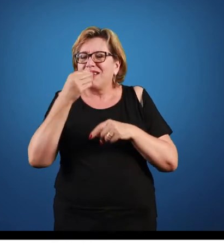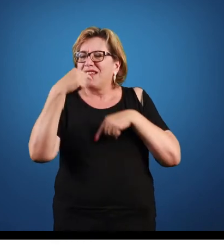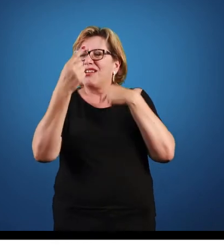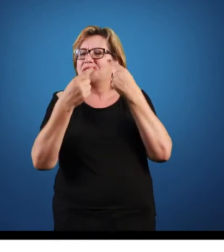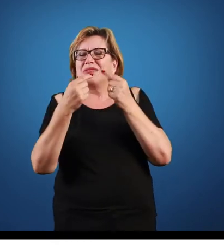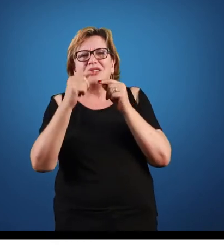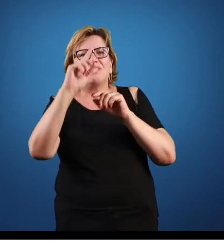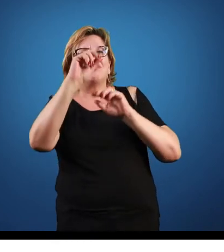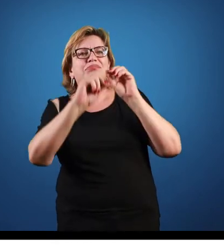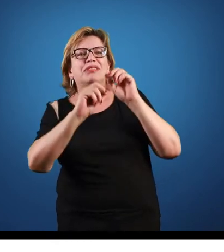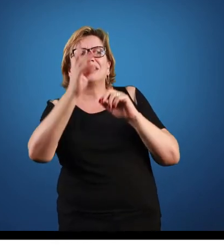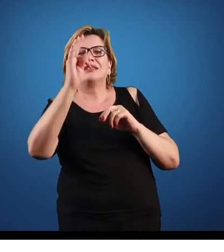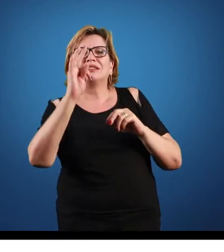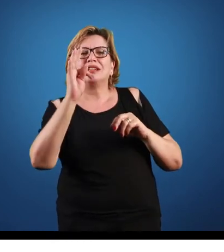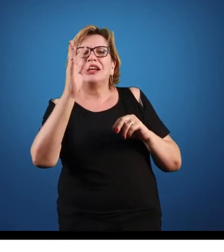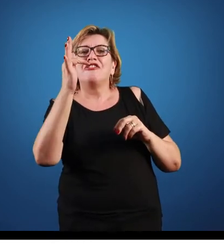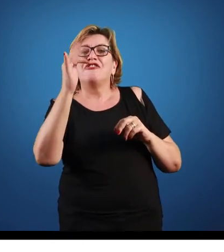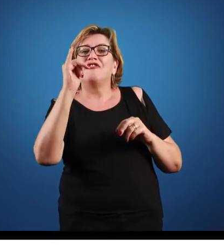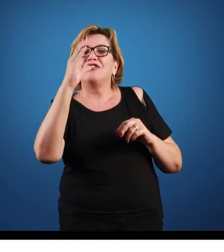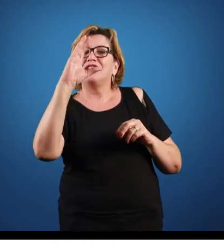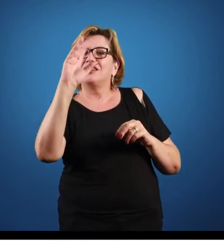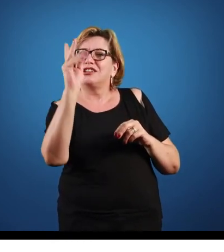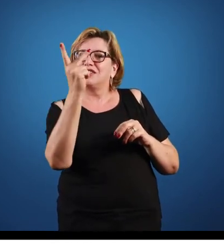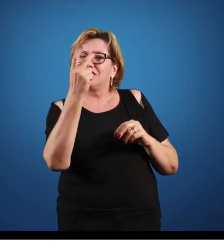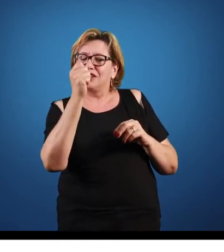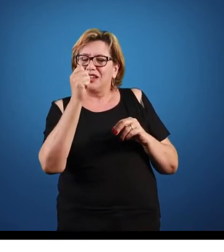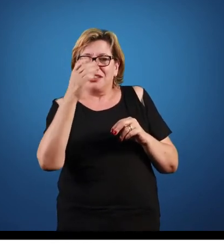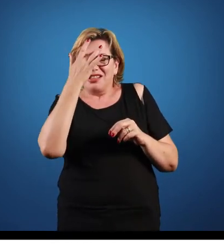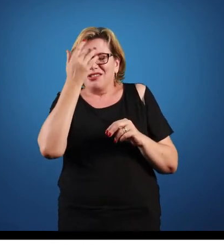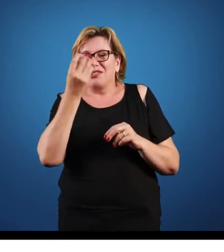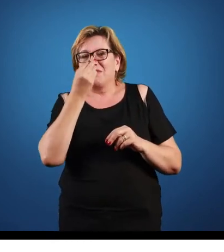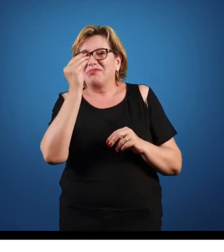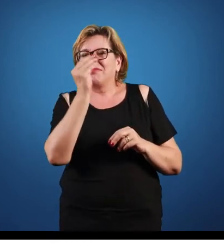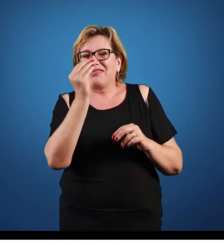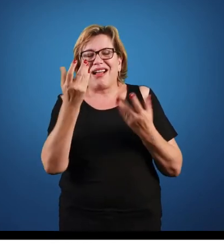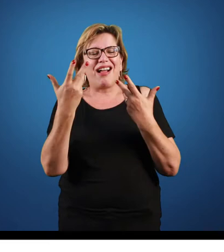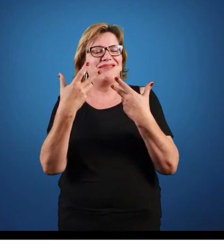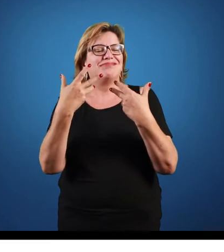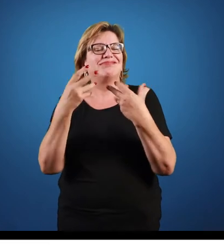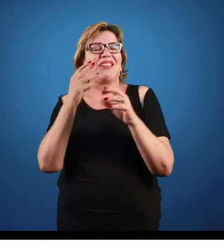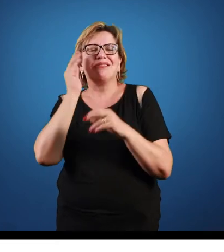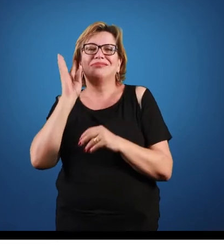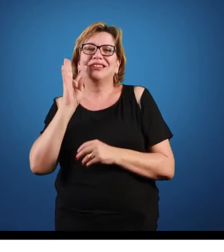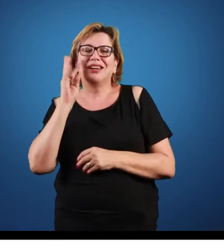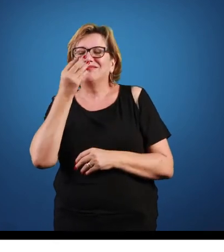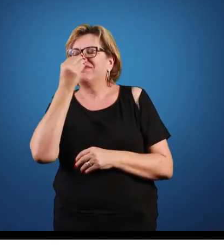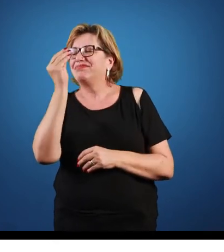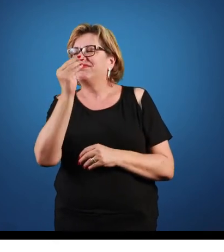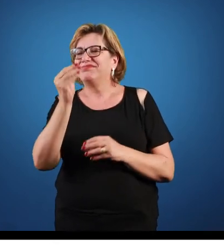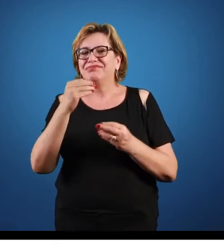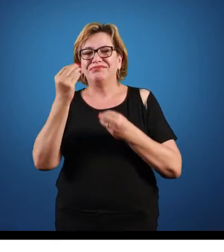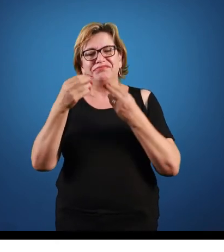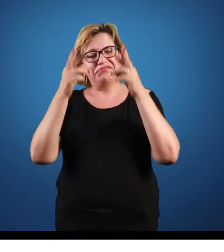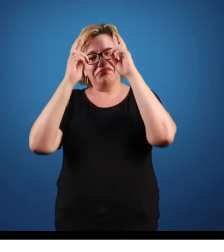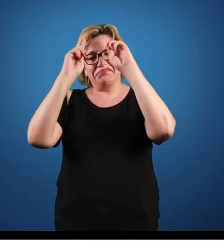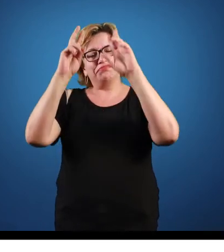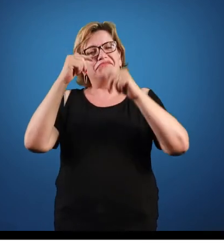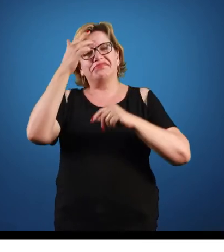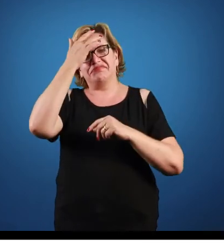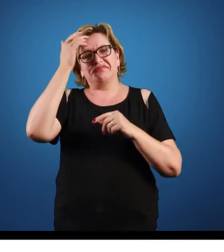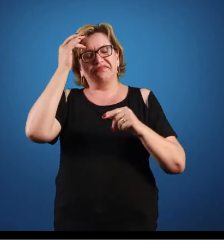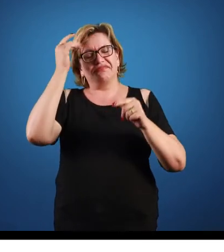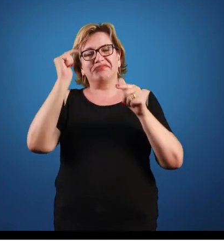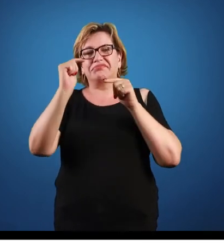desligam e vamos conversar com você acha legal em vez de chegar até o final né filha até que uma forma forma de respeito para quem trabalhou no aquilo